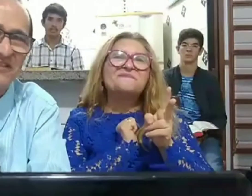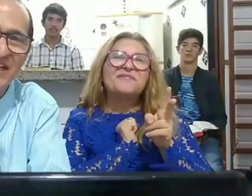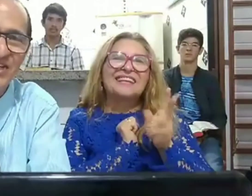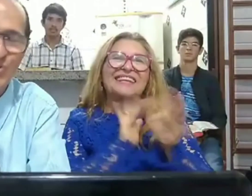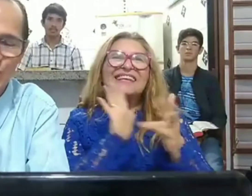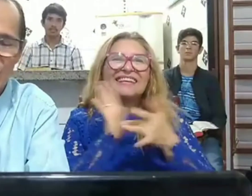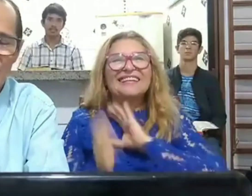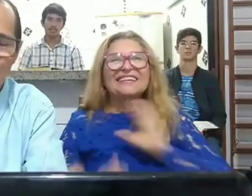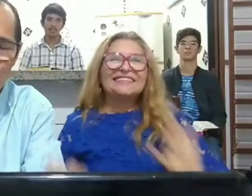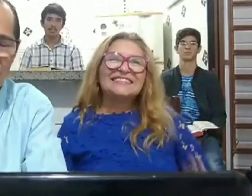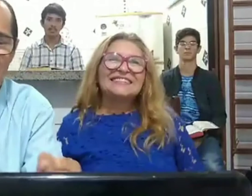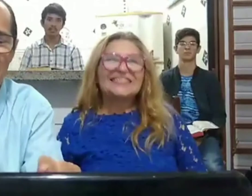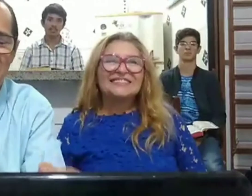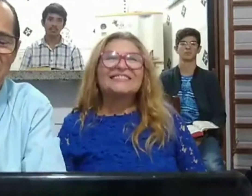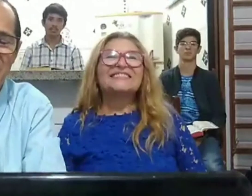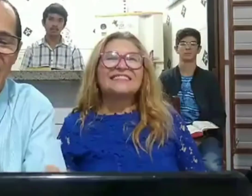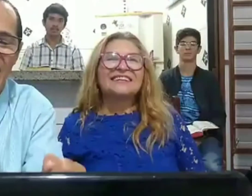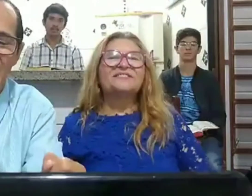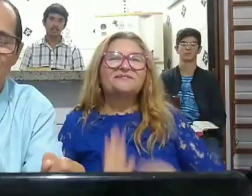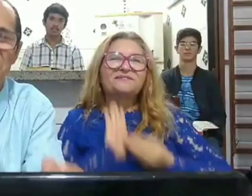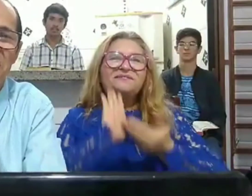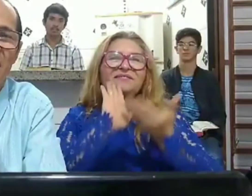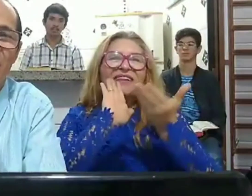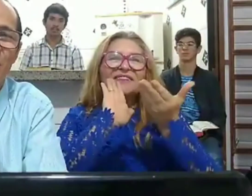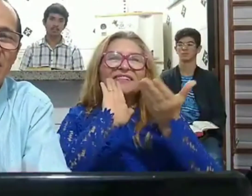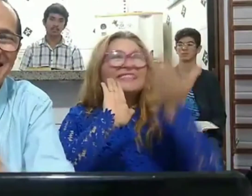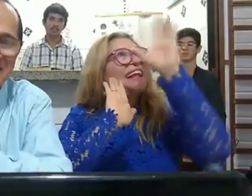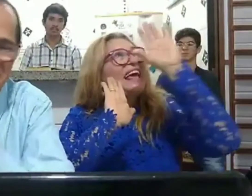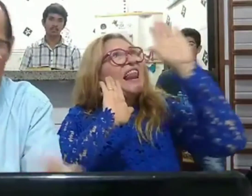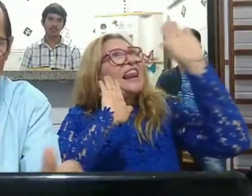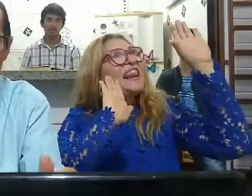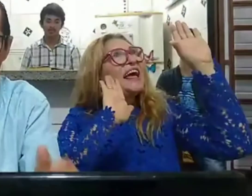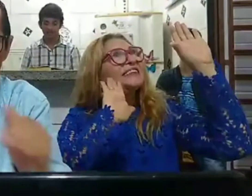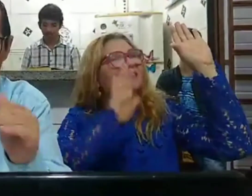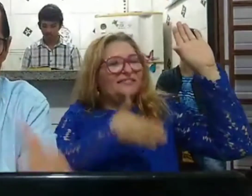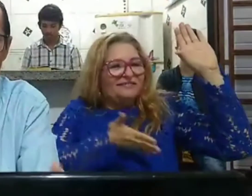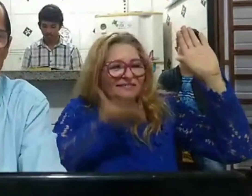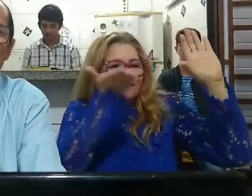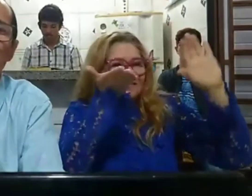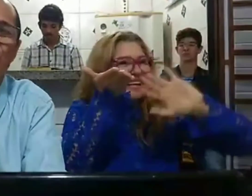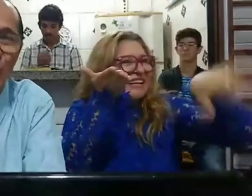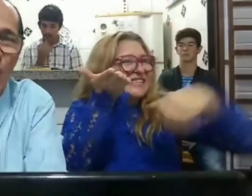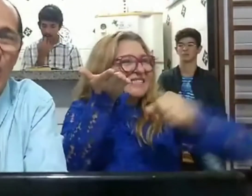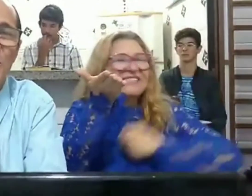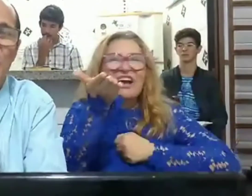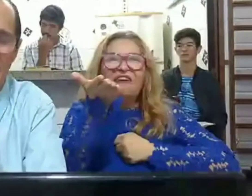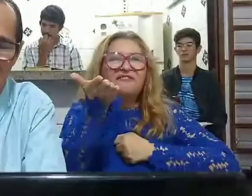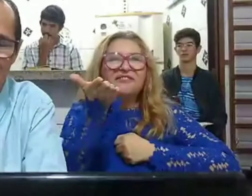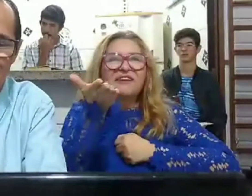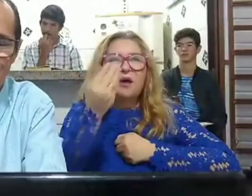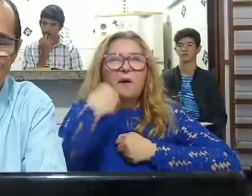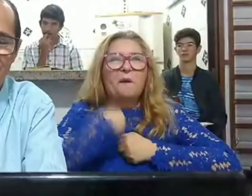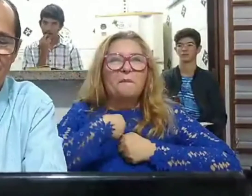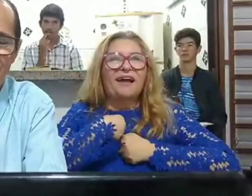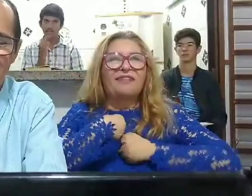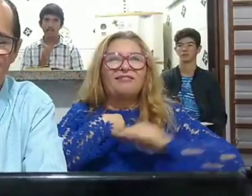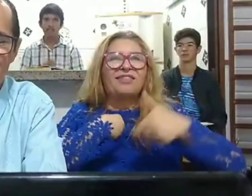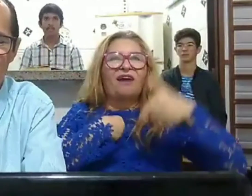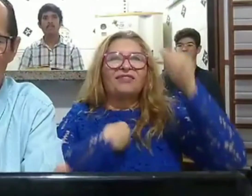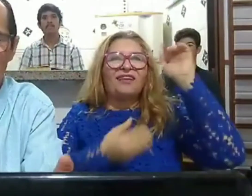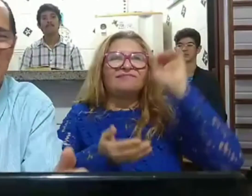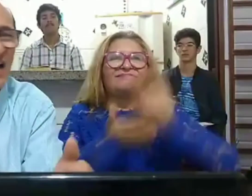Jesus Cristo nos apresentará lá no céu, salvos, livres de todo pecado.